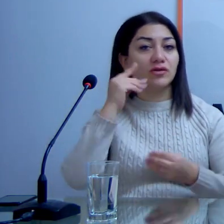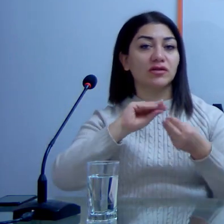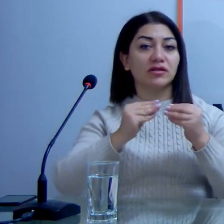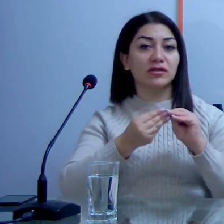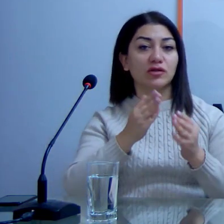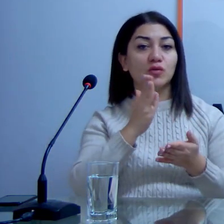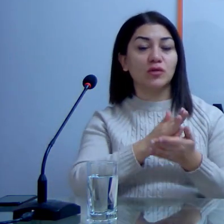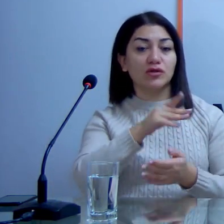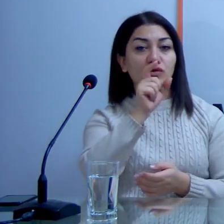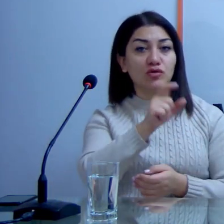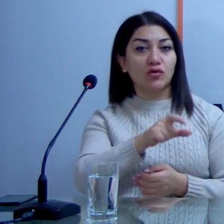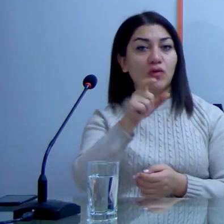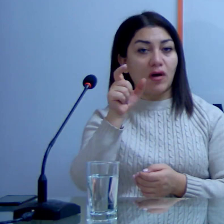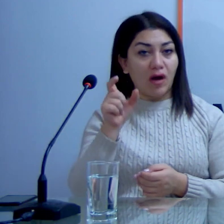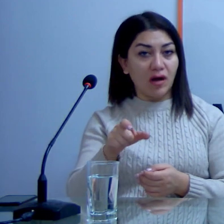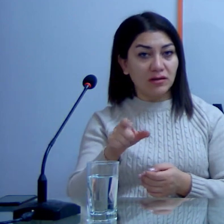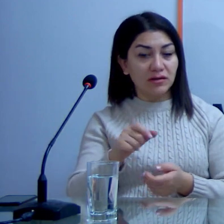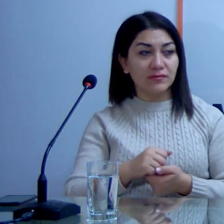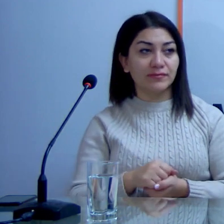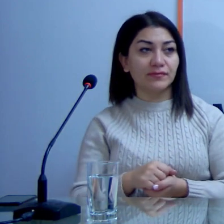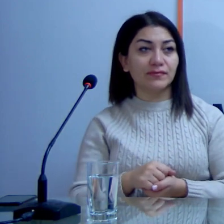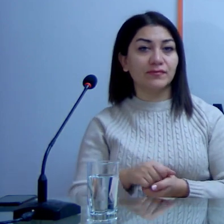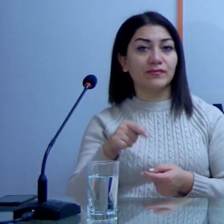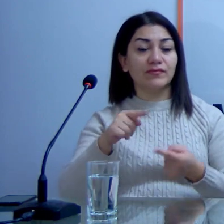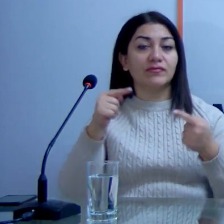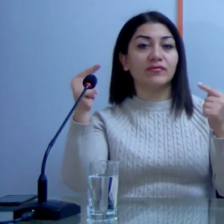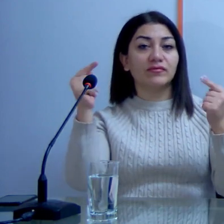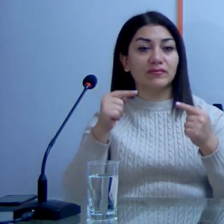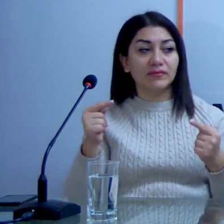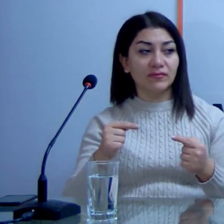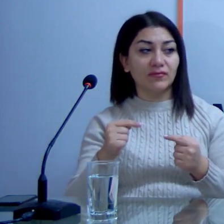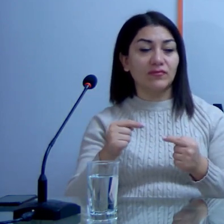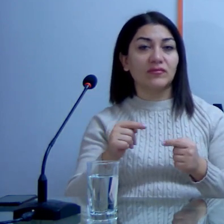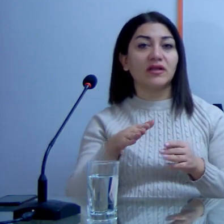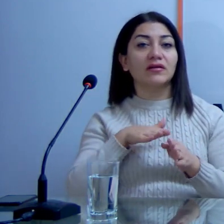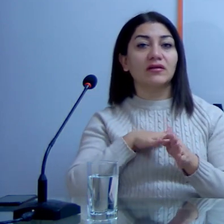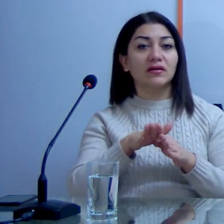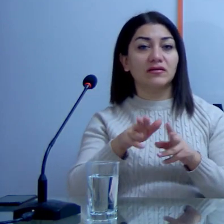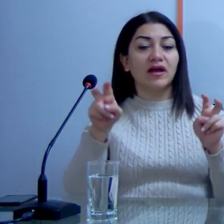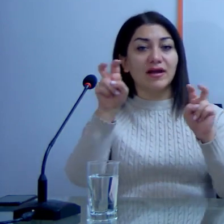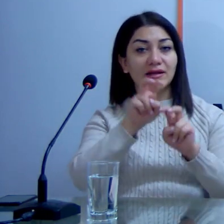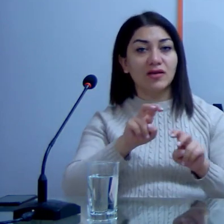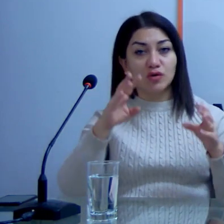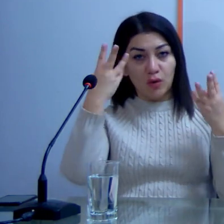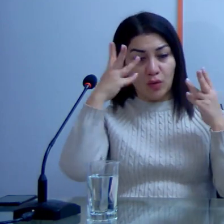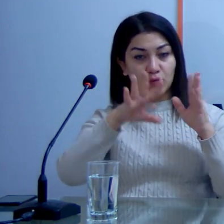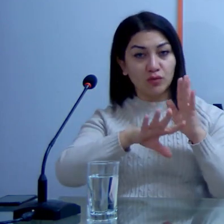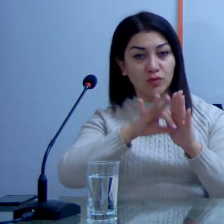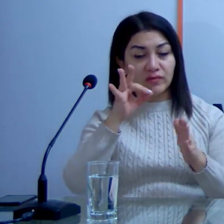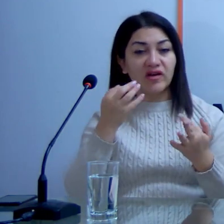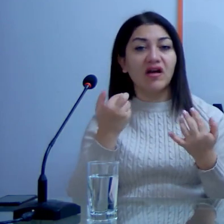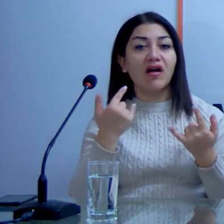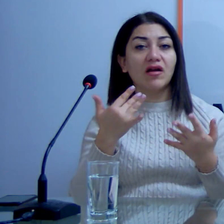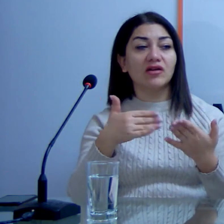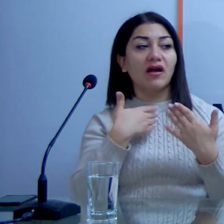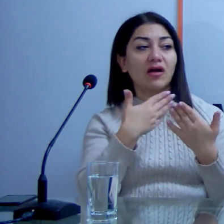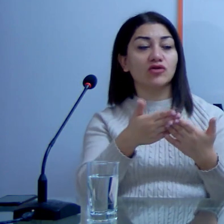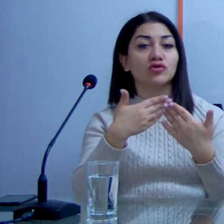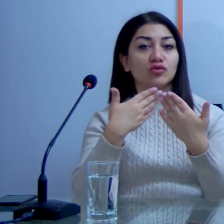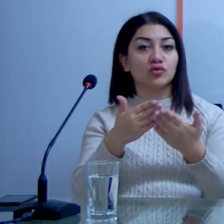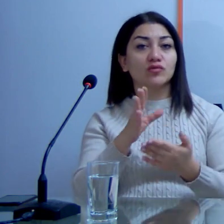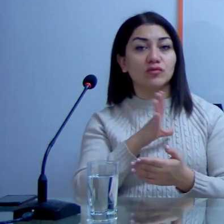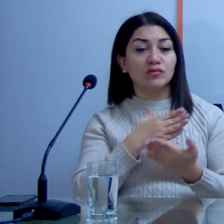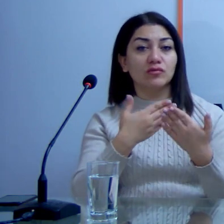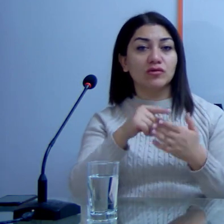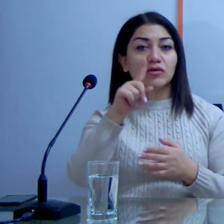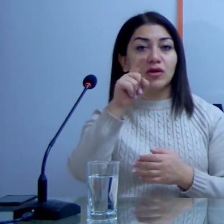ունեցող անձ։ Սրա հիման վրա կառուցվել է հետազոտության ընտրանքը եւ քանակական հարցումներ են իրականացվել